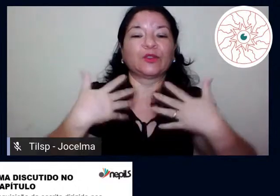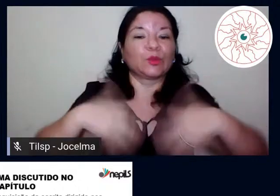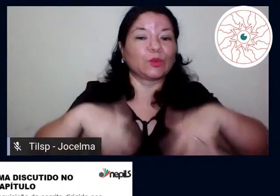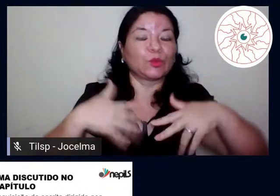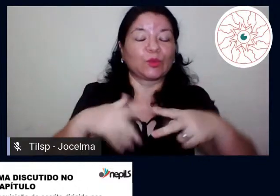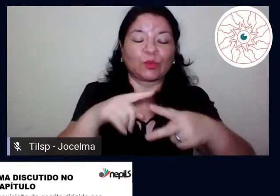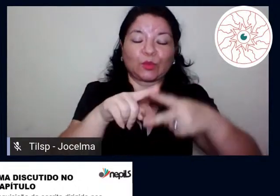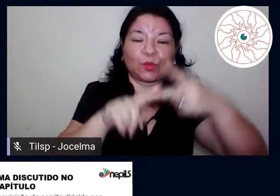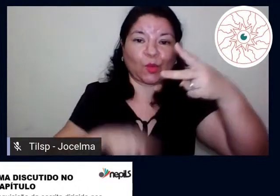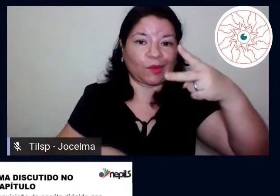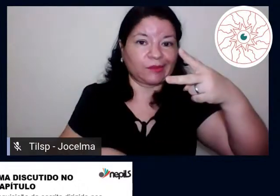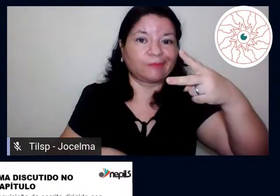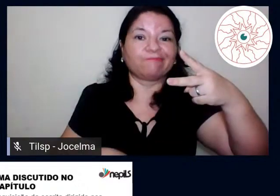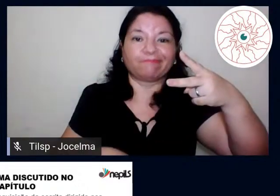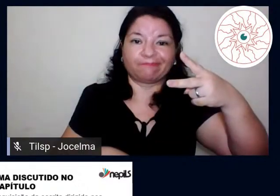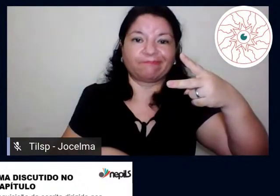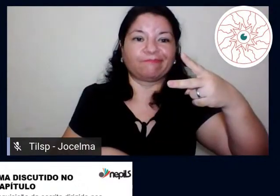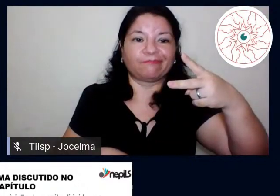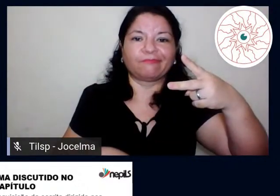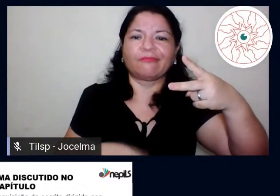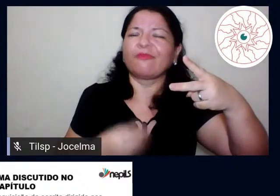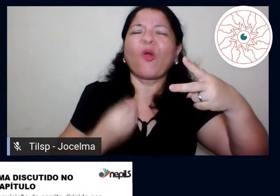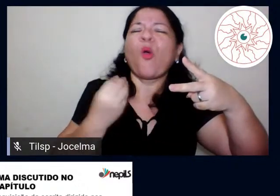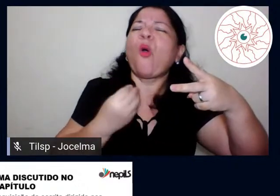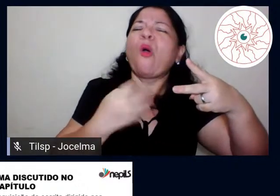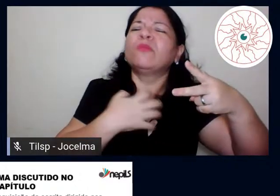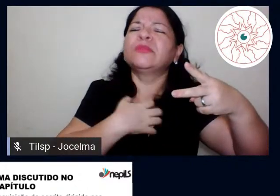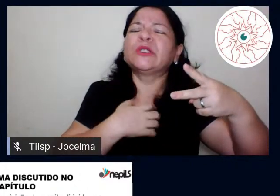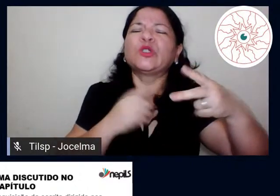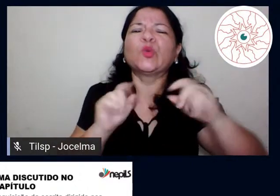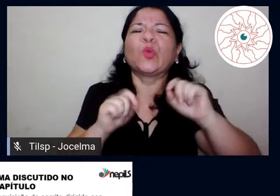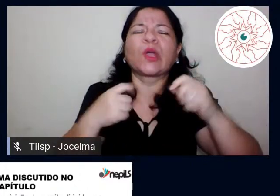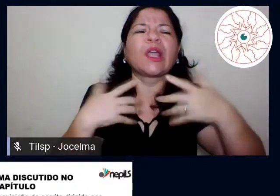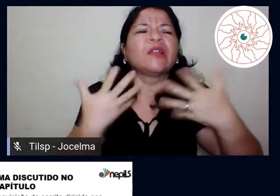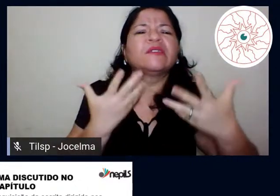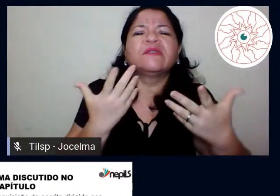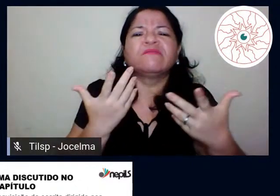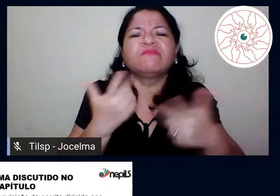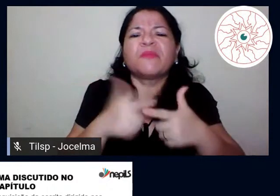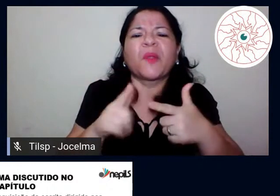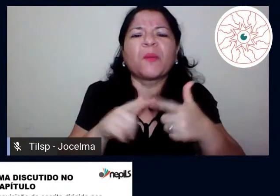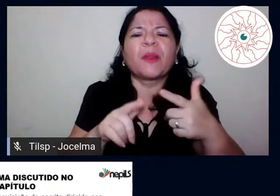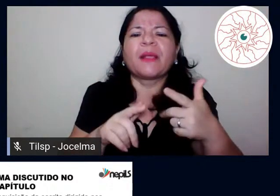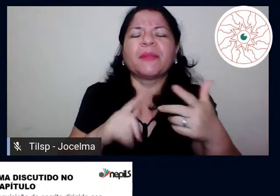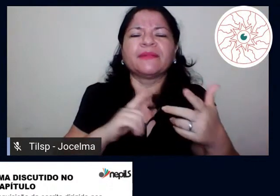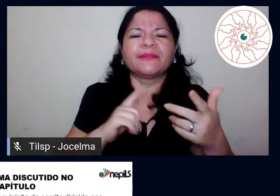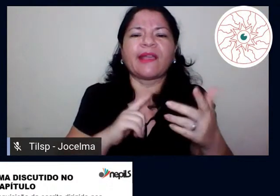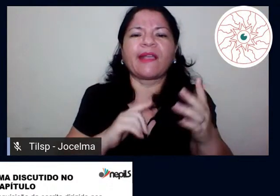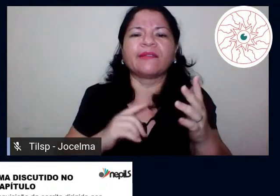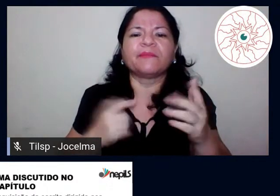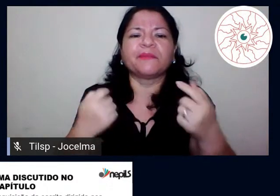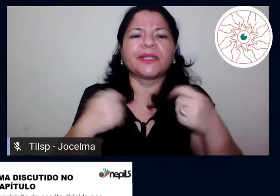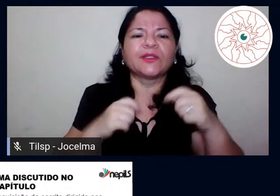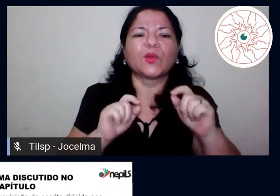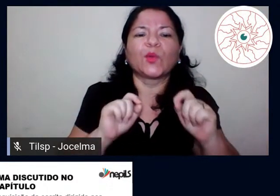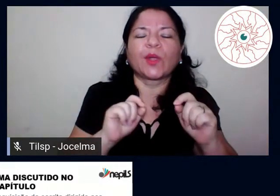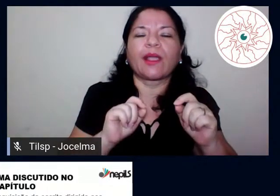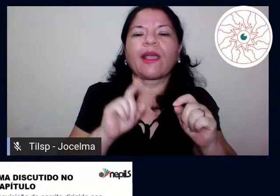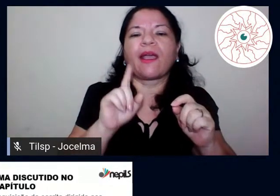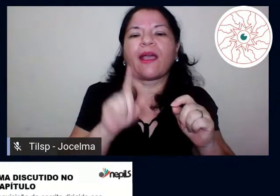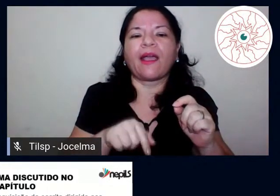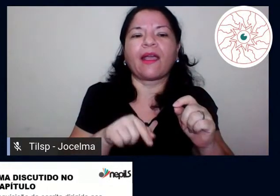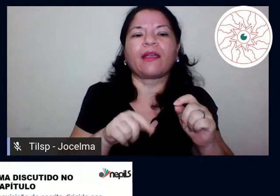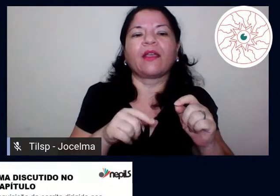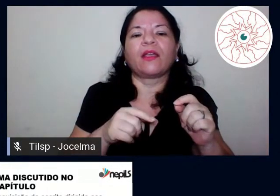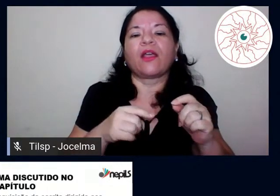saltos. Eh, em que sentido nós estamos falando, dois grandes saltos com relação ao curso